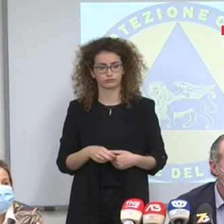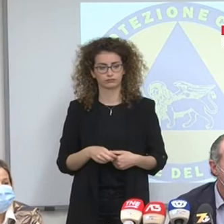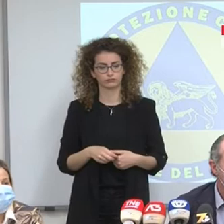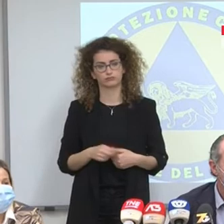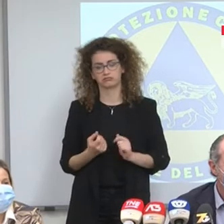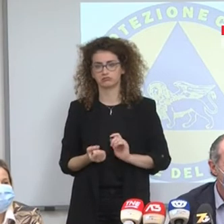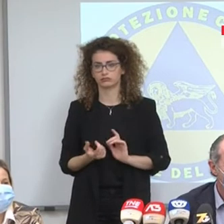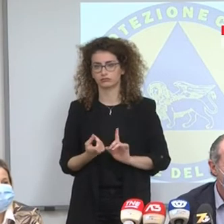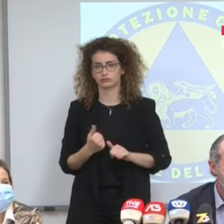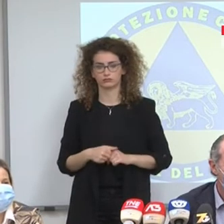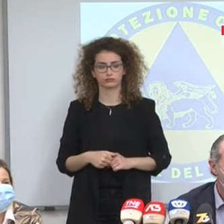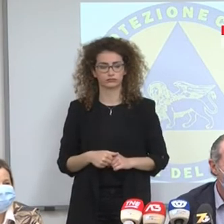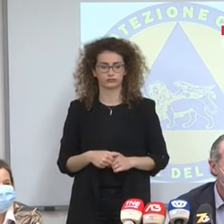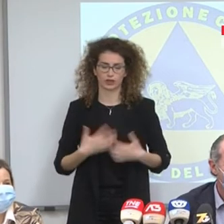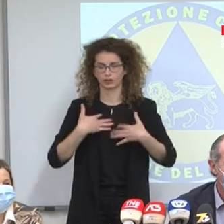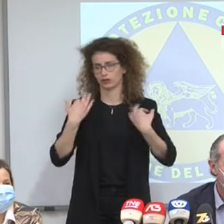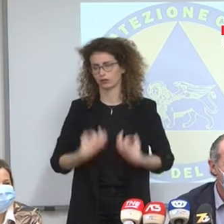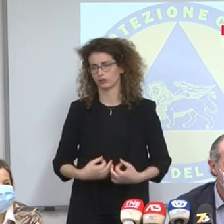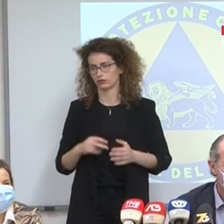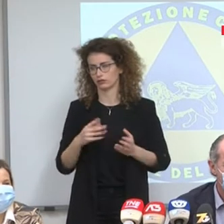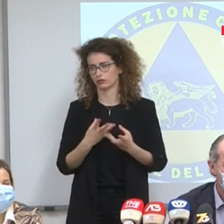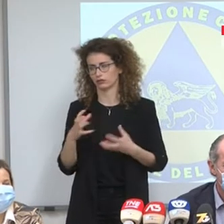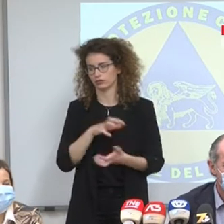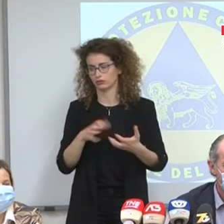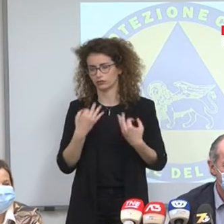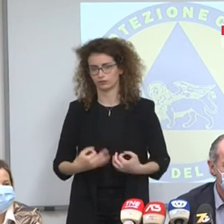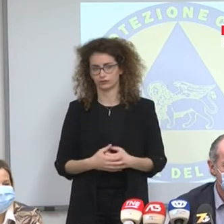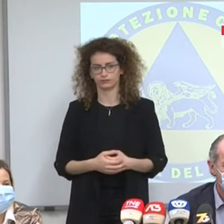casino. Sicuro?